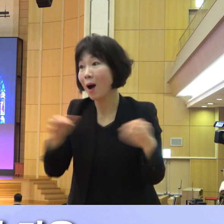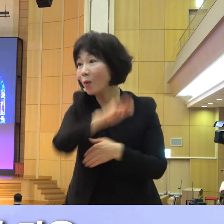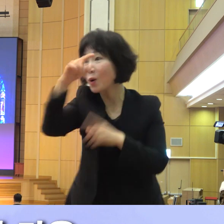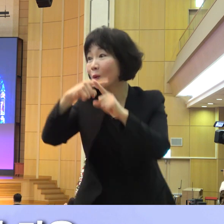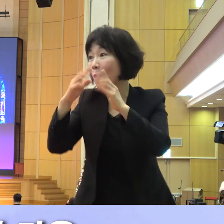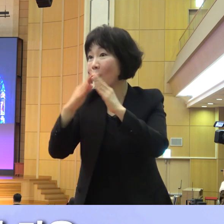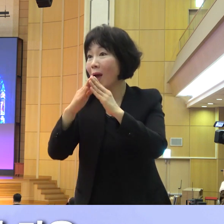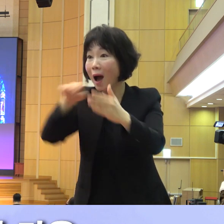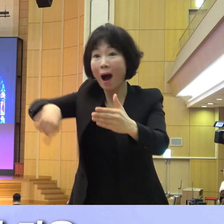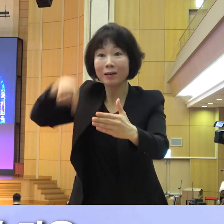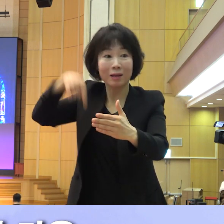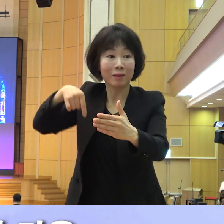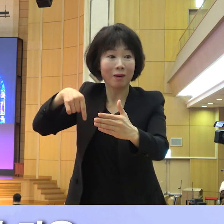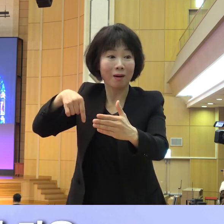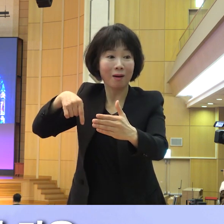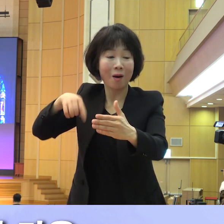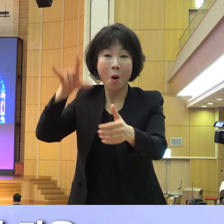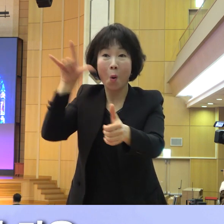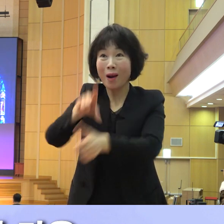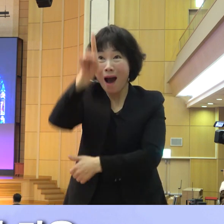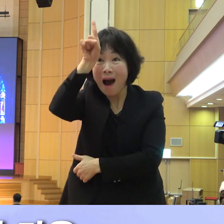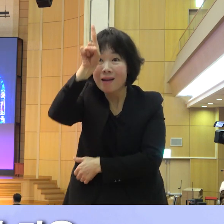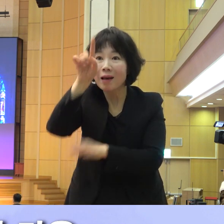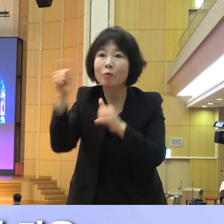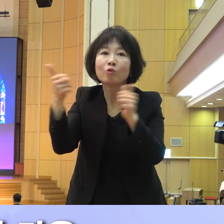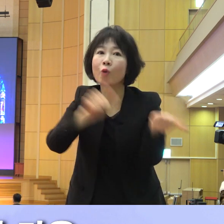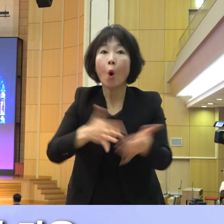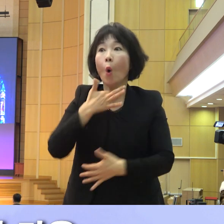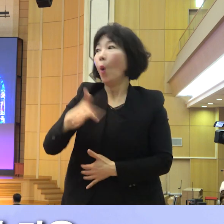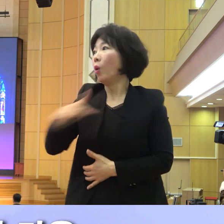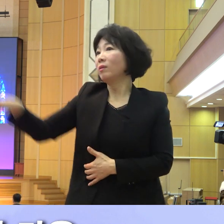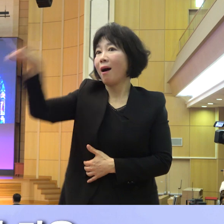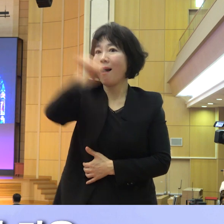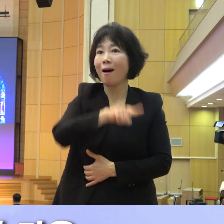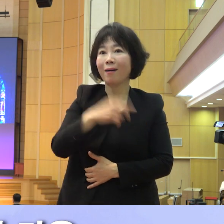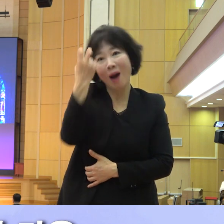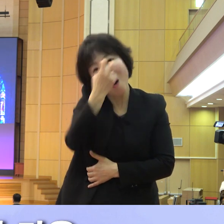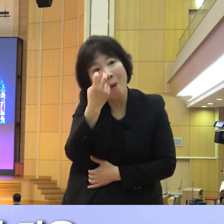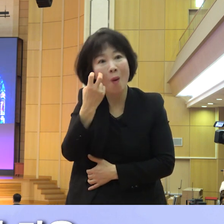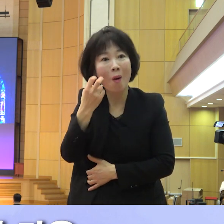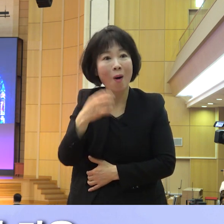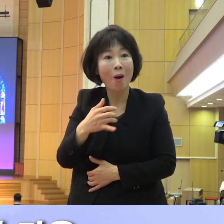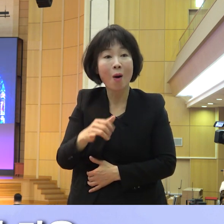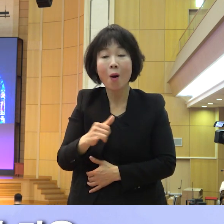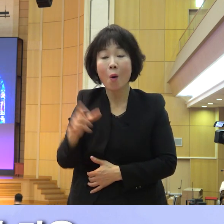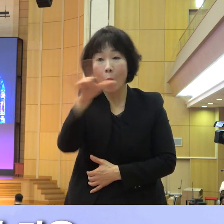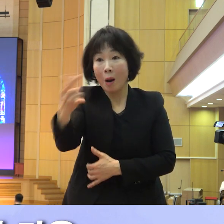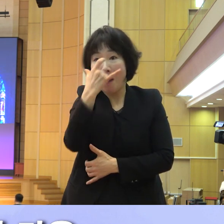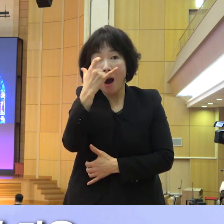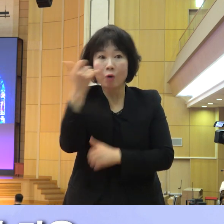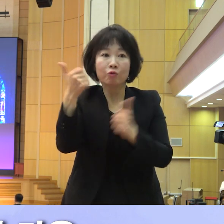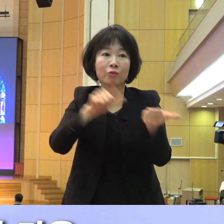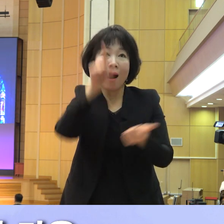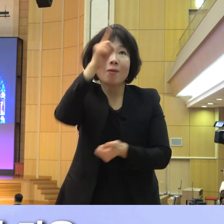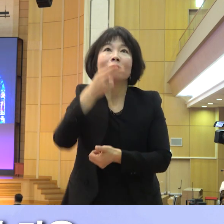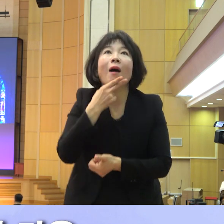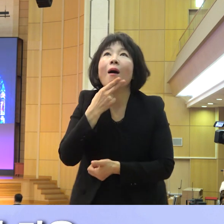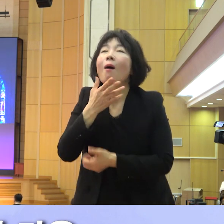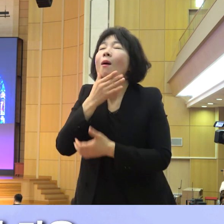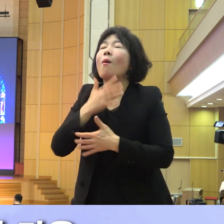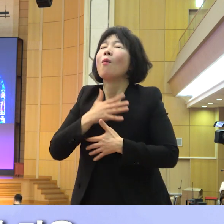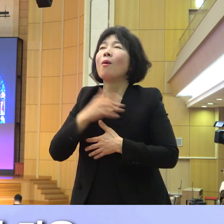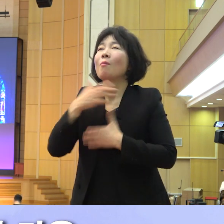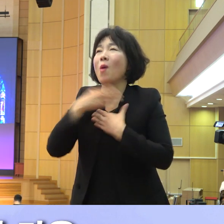지켜주셔서 코로나로 인해서 목숨을 잃거나 그런 분 없이 평안케 해주신